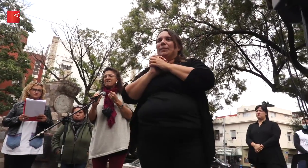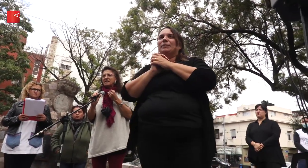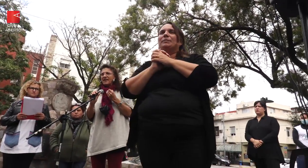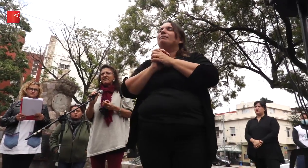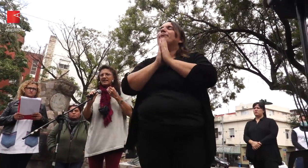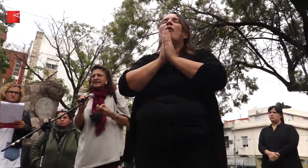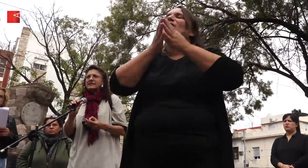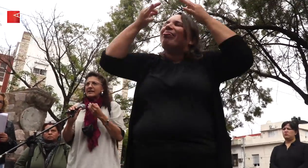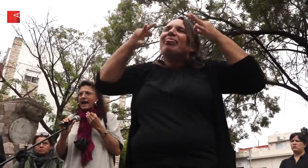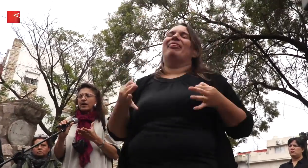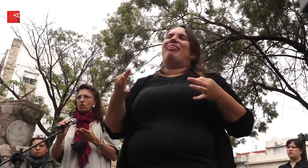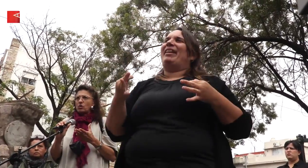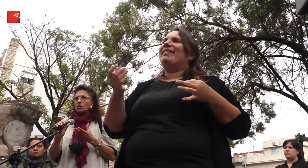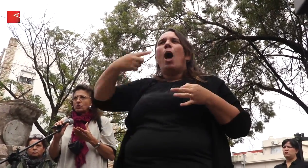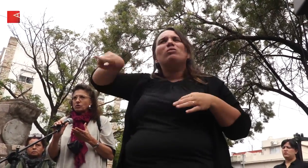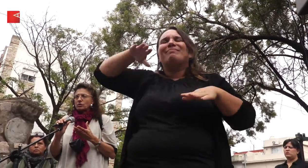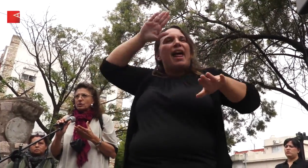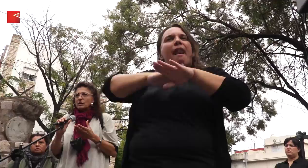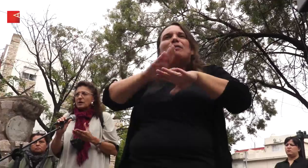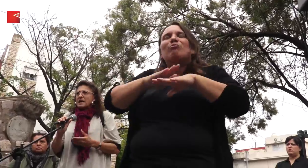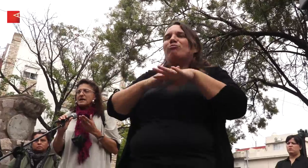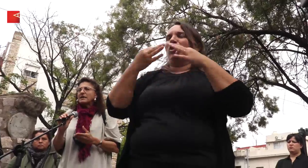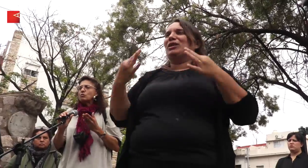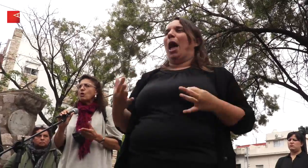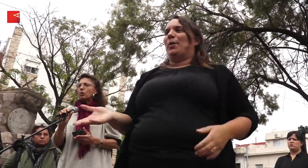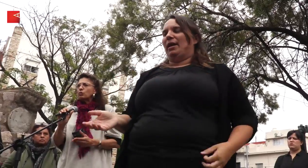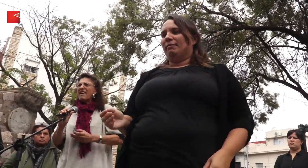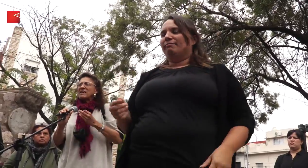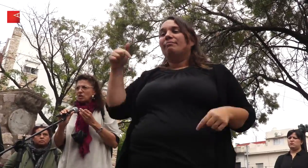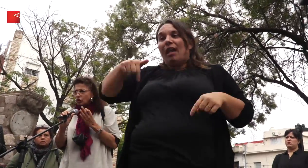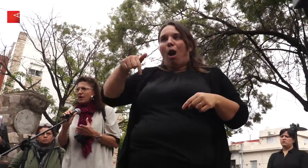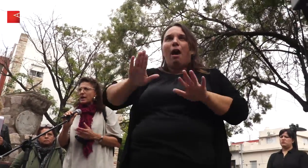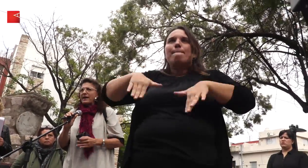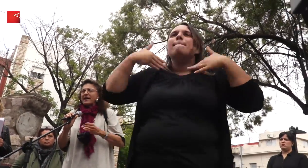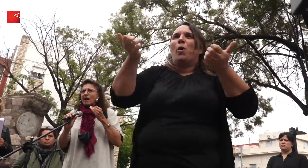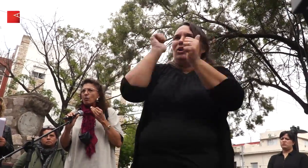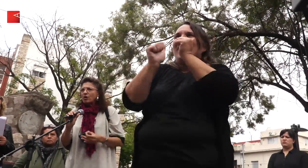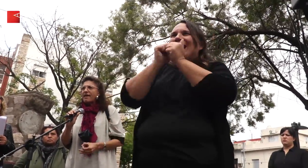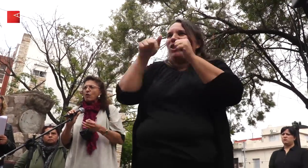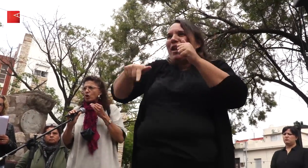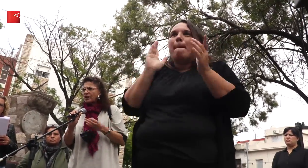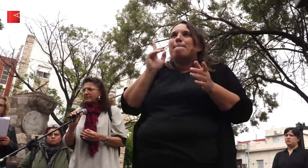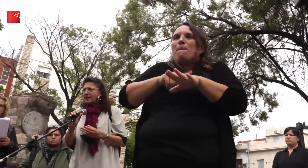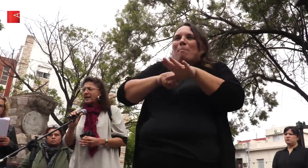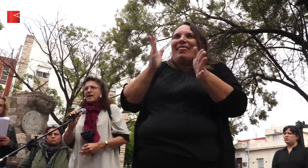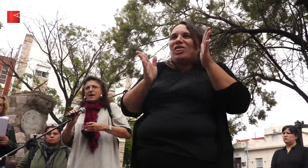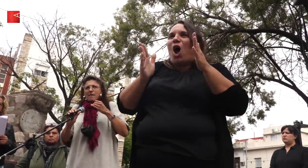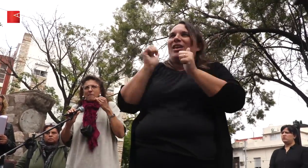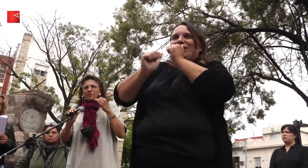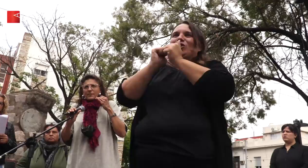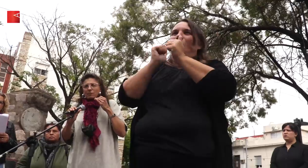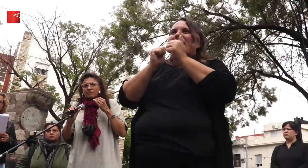Tengan la dignidad de hacerse cargo. Y esta es una oportunidad histórica para que la comunidad oyente